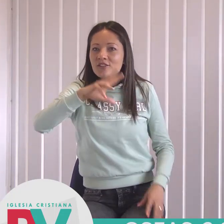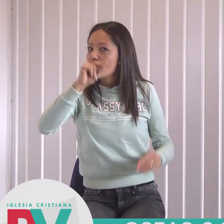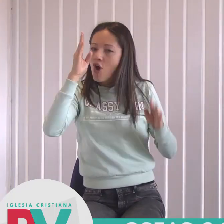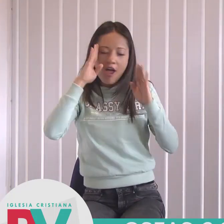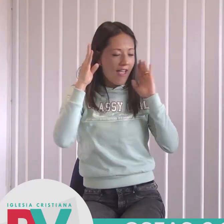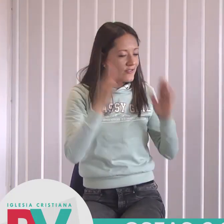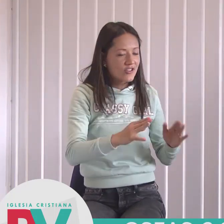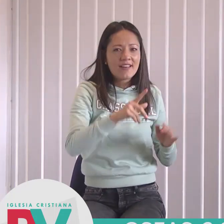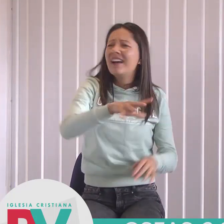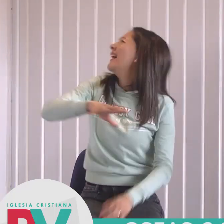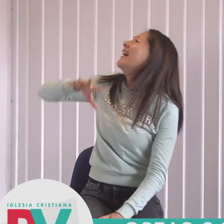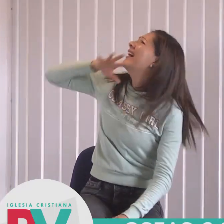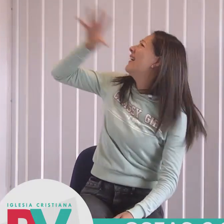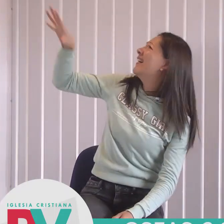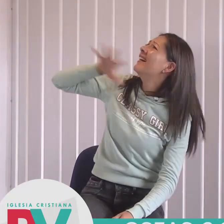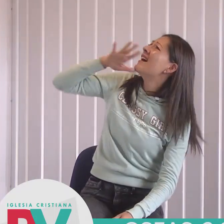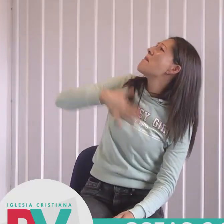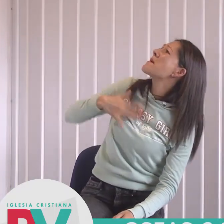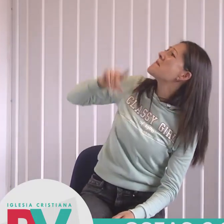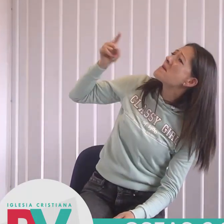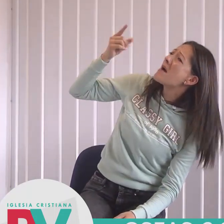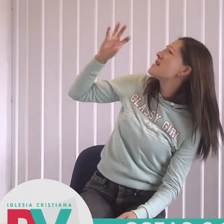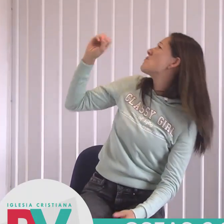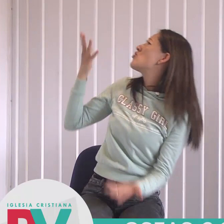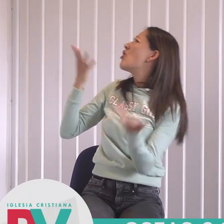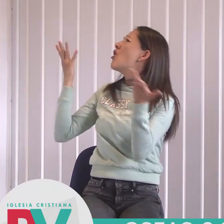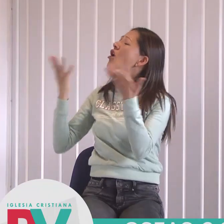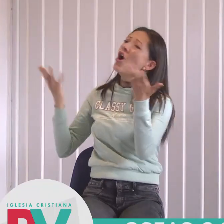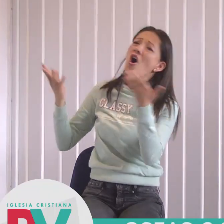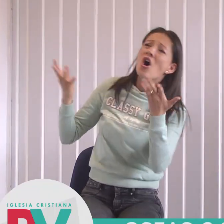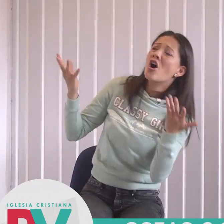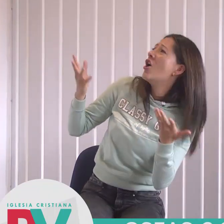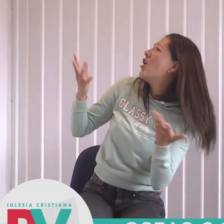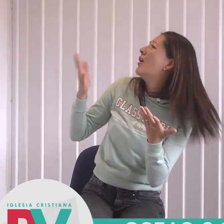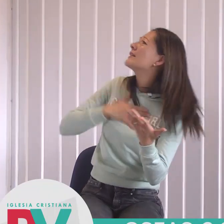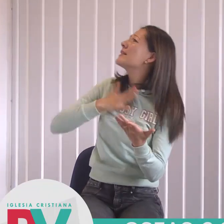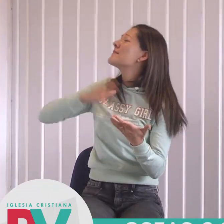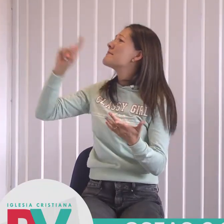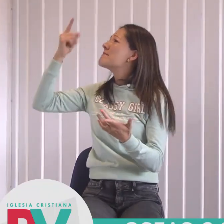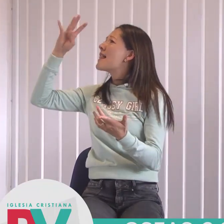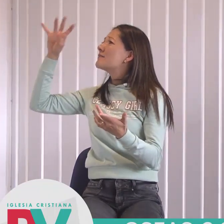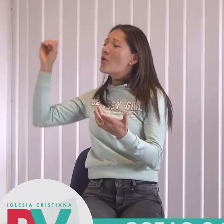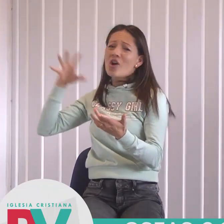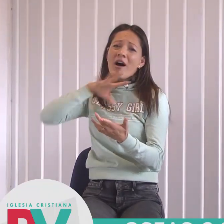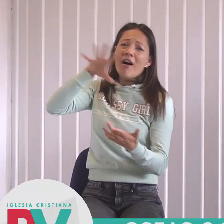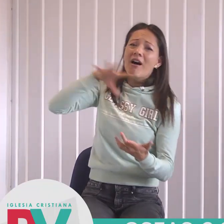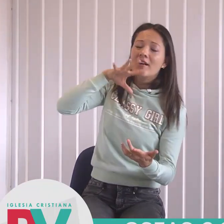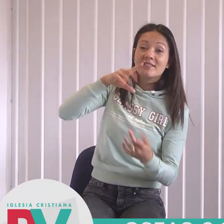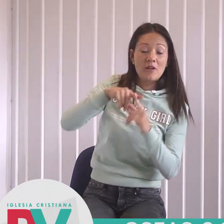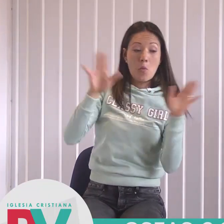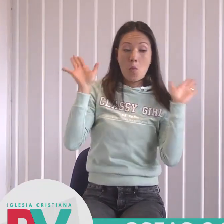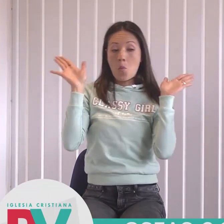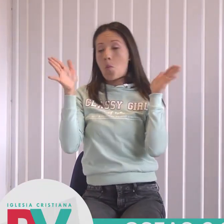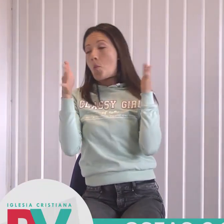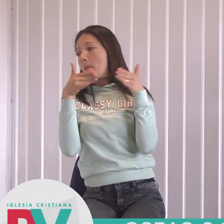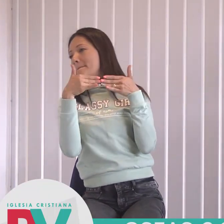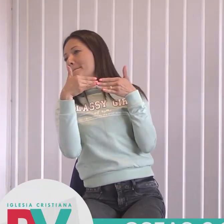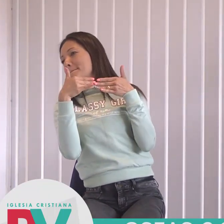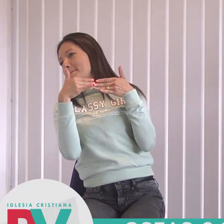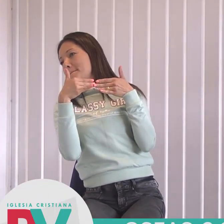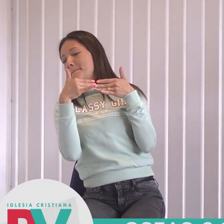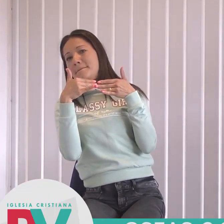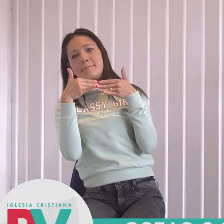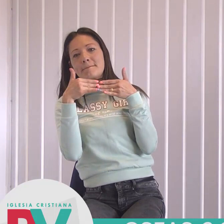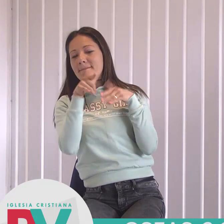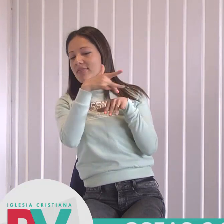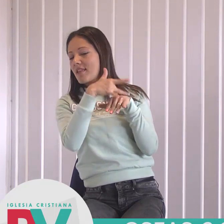clamarán? A Él. Mi primer esposo, ¿dónde está? ¿Dónde está mi primer esposo? Pero no. Él permitirá